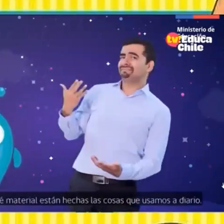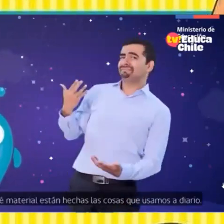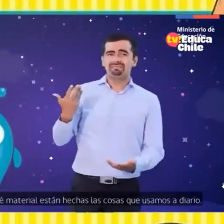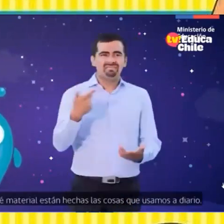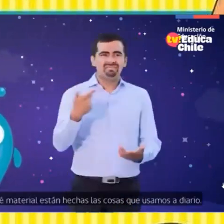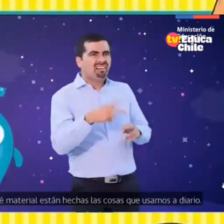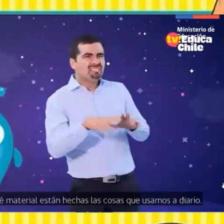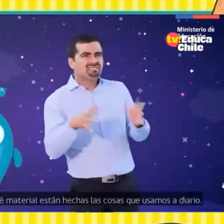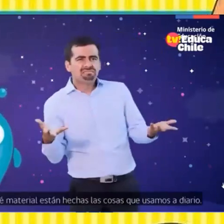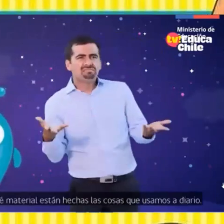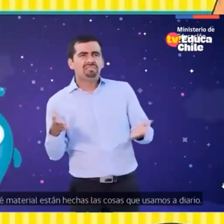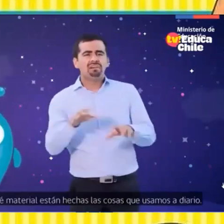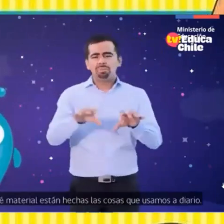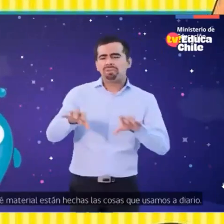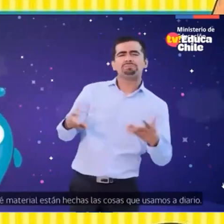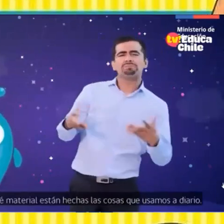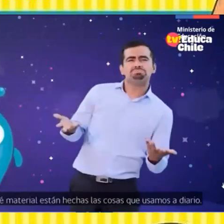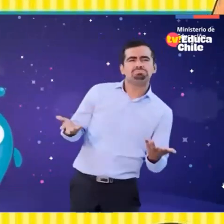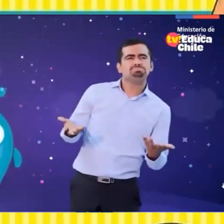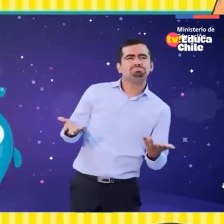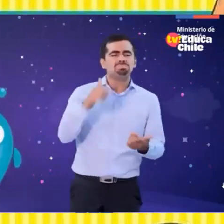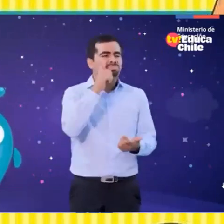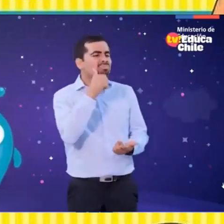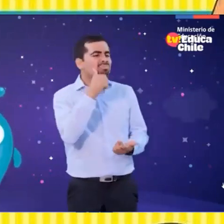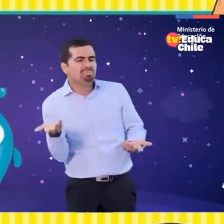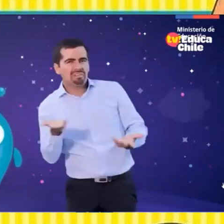material están hechas las cosas que usamos a diario.